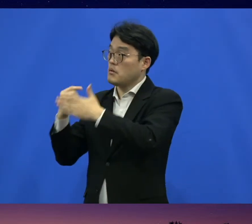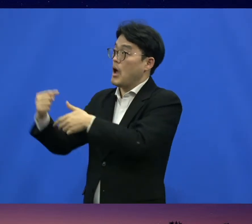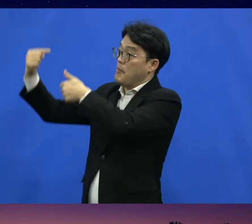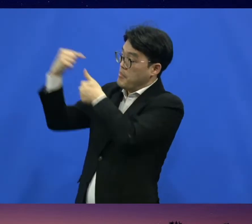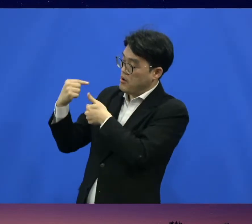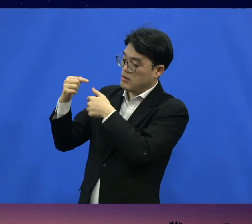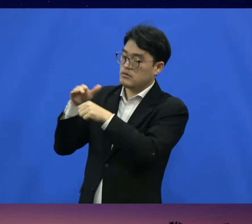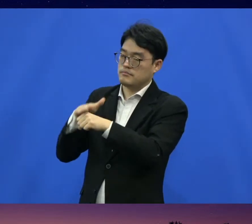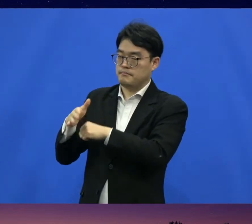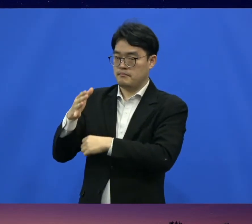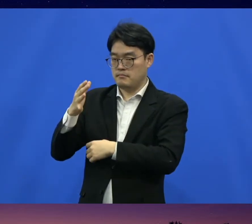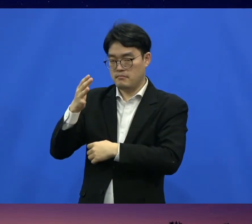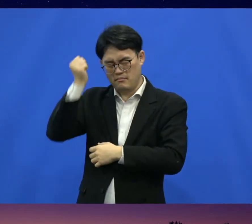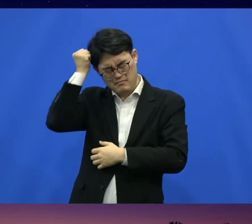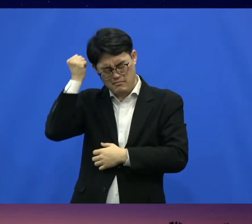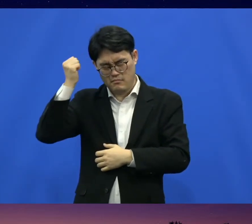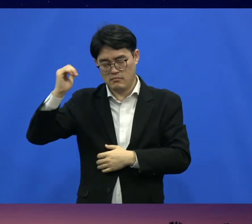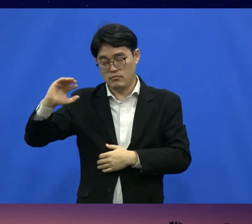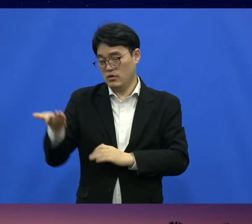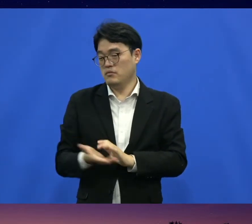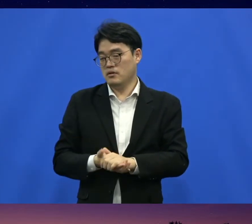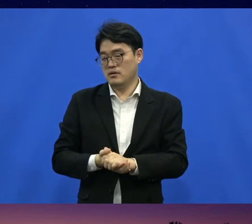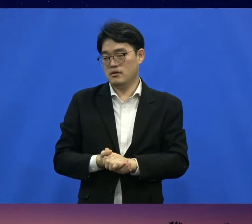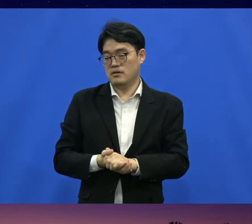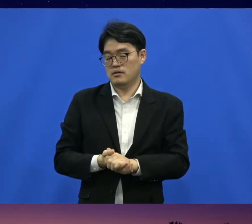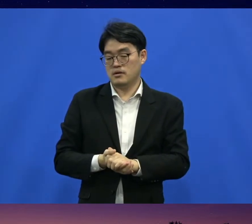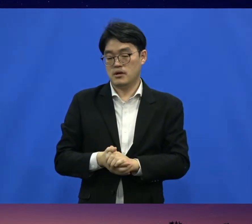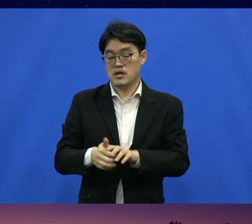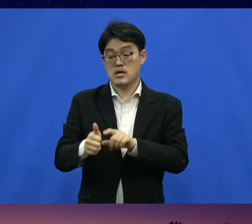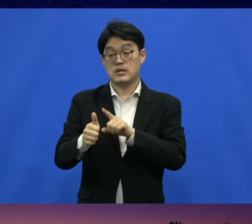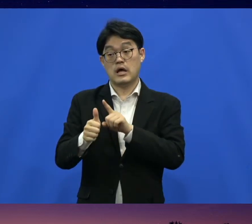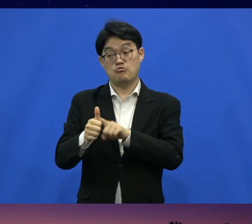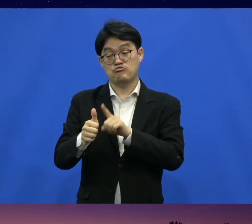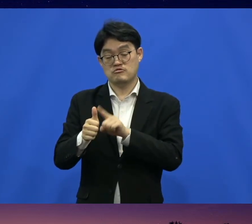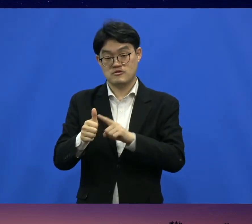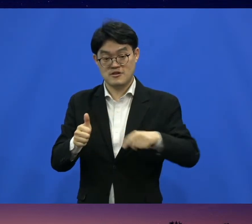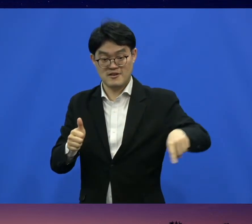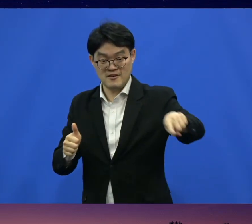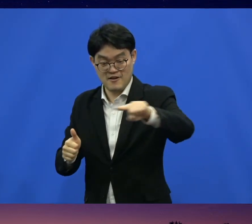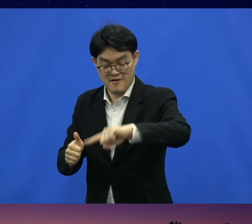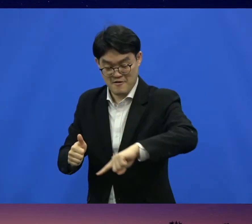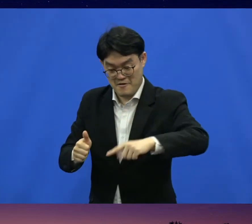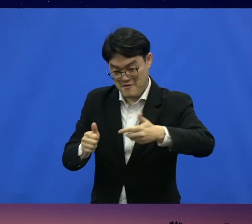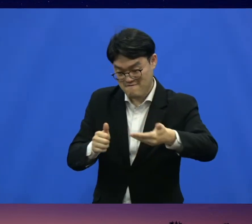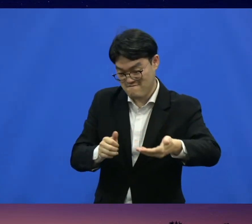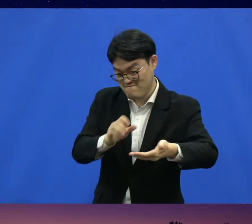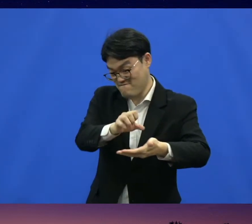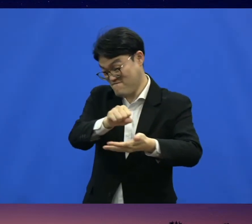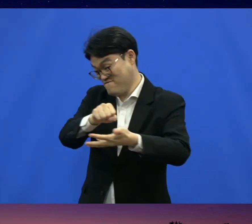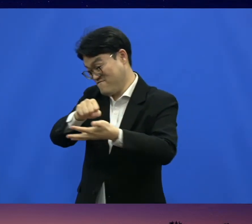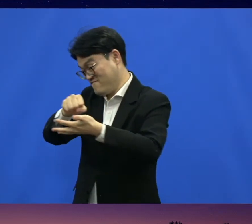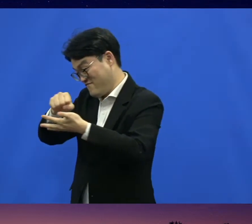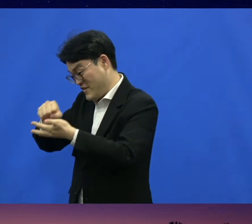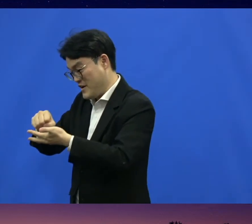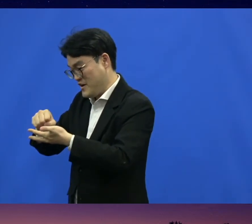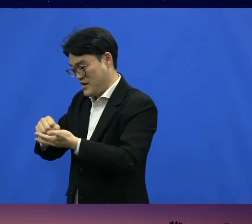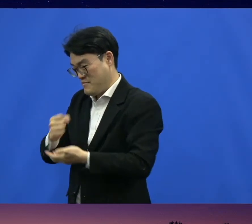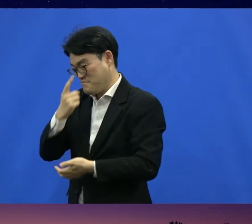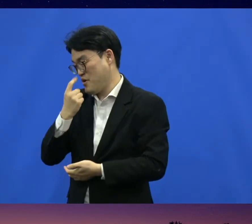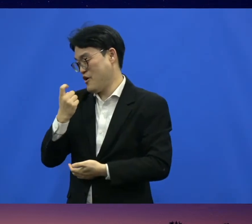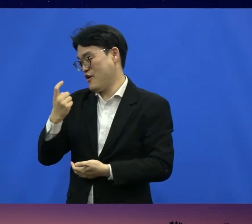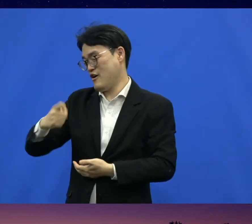다윗은 멋지게 법궤를 옮기고 싶었을 것입니다. 그래서 3만 명이나 동원하고 국가적인 거창한 행사를 벌였어요. 그런데